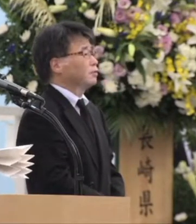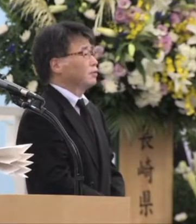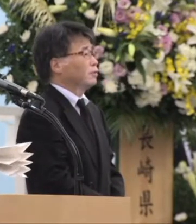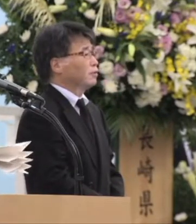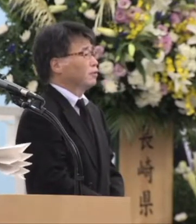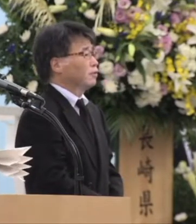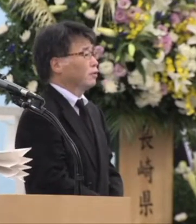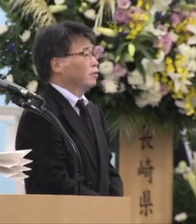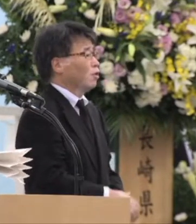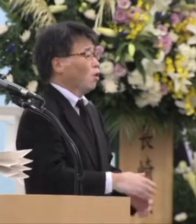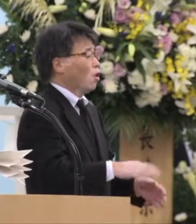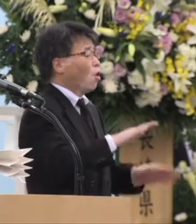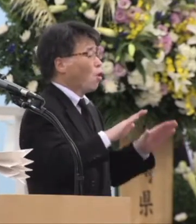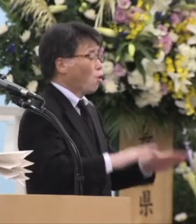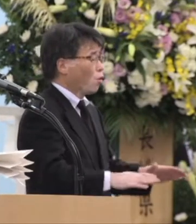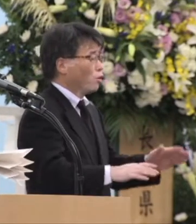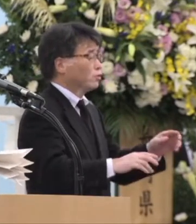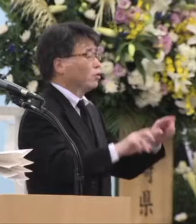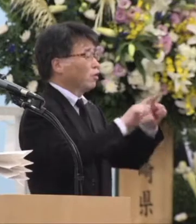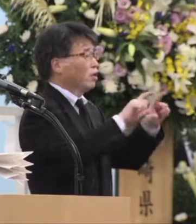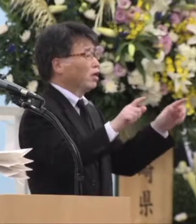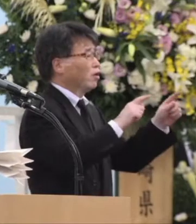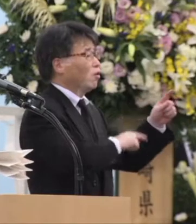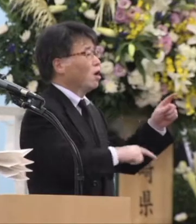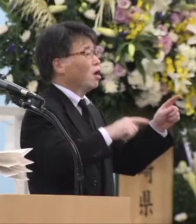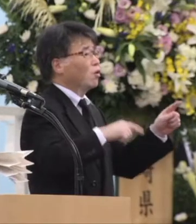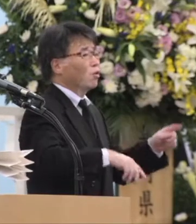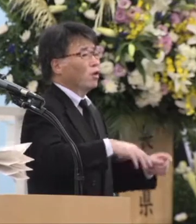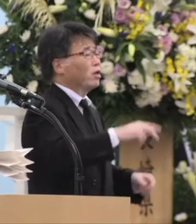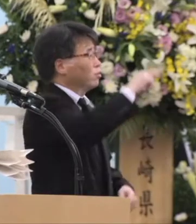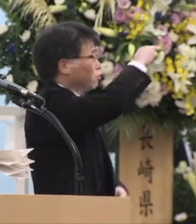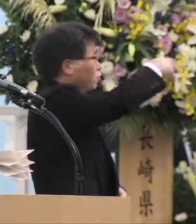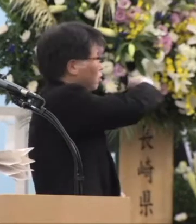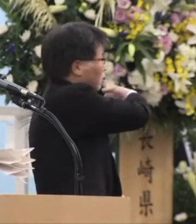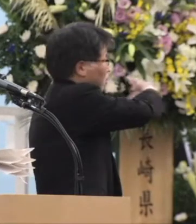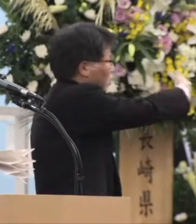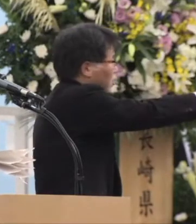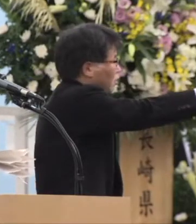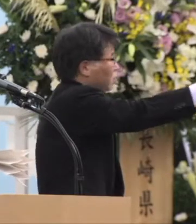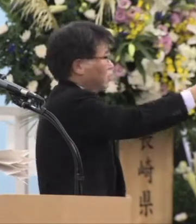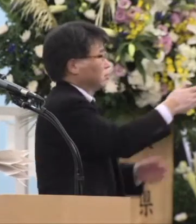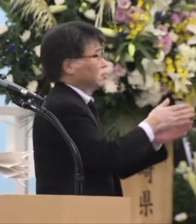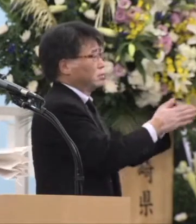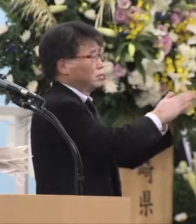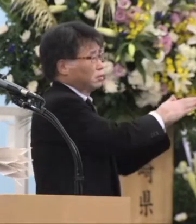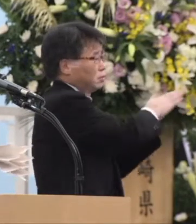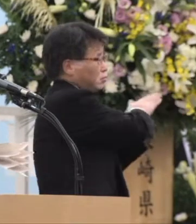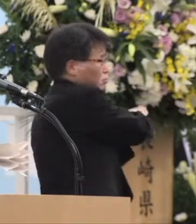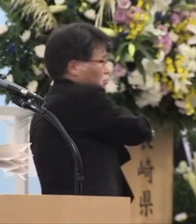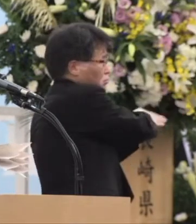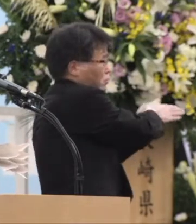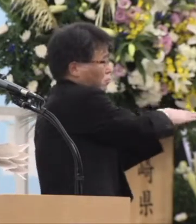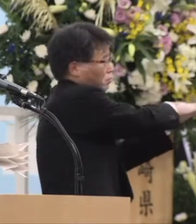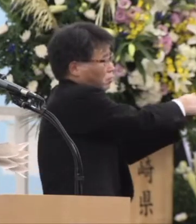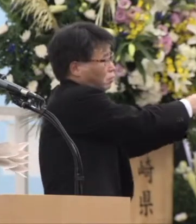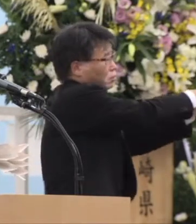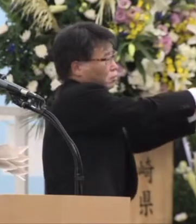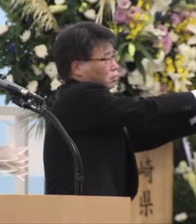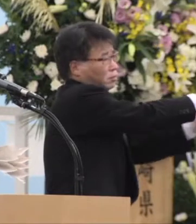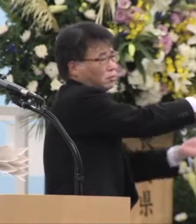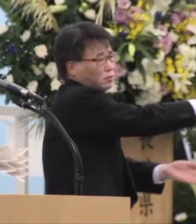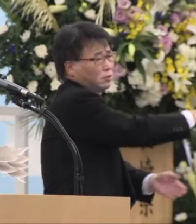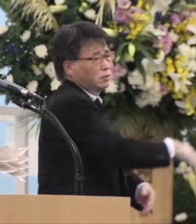ここ平和公園の横を流れる川には折り重なって死体が浮いていました